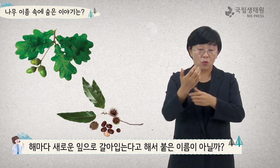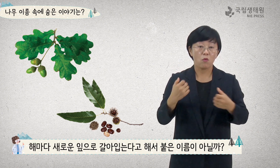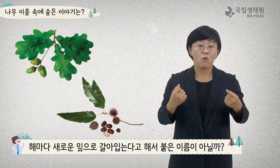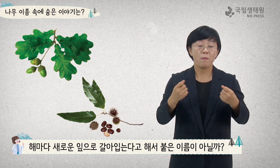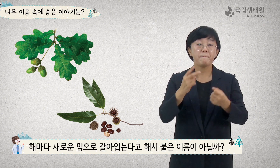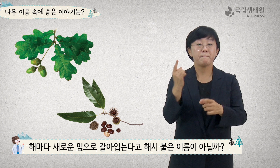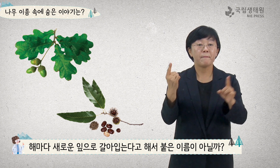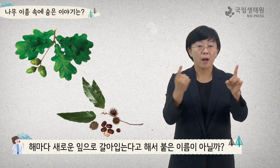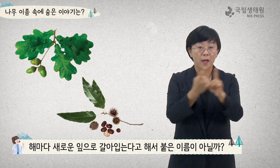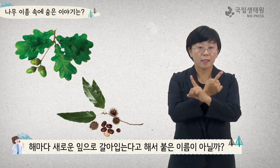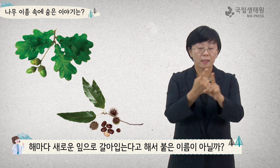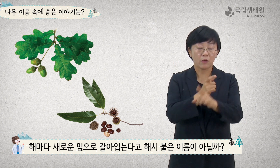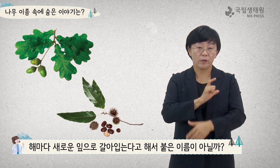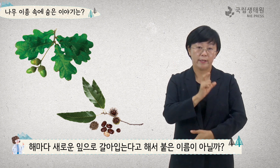해서 붙은 이름이 아닐까?